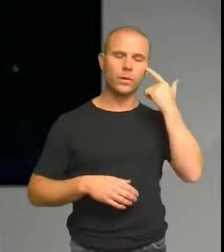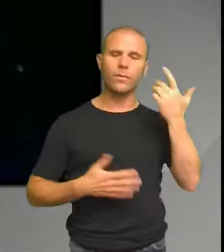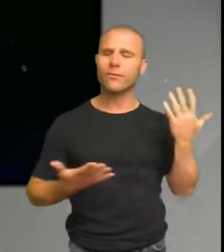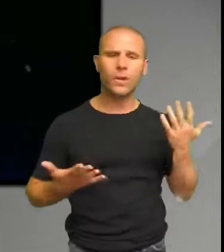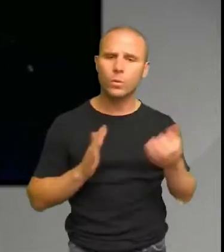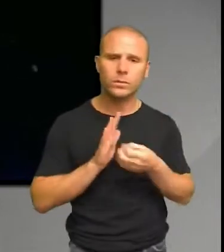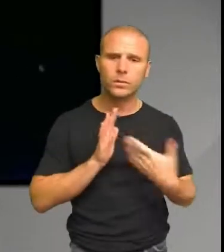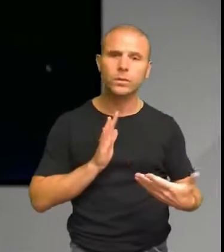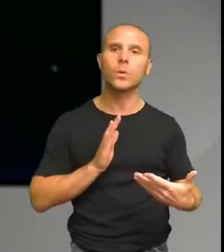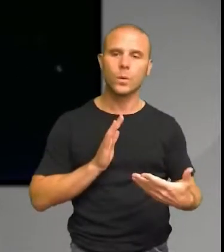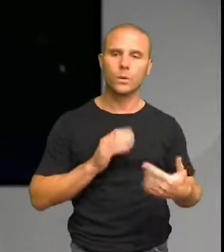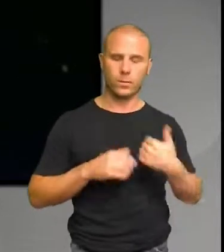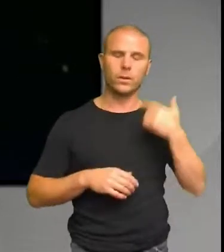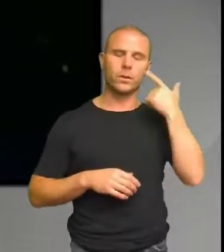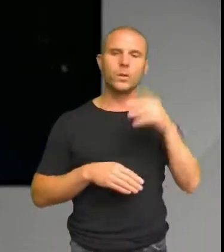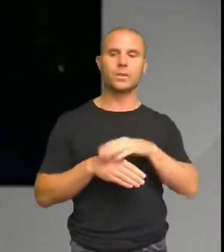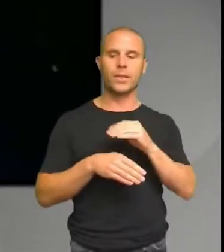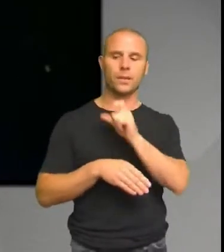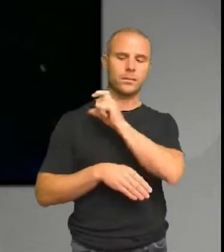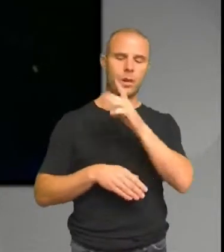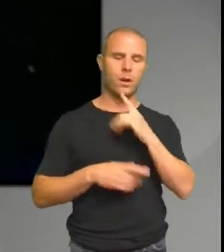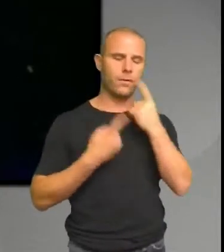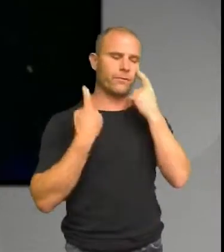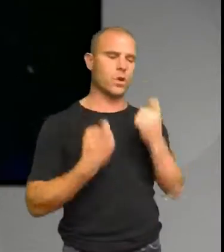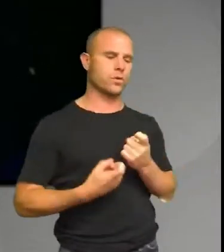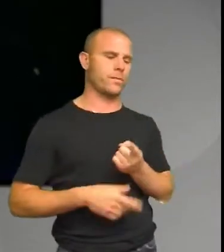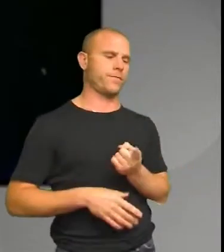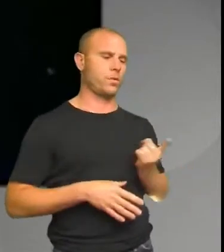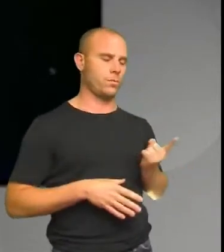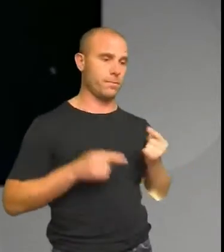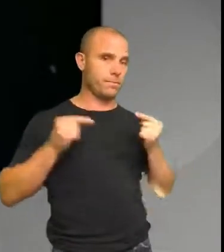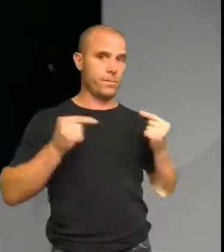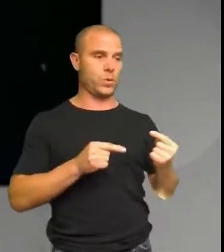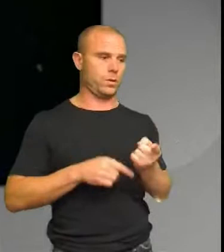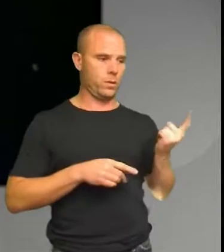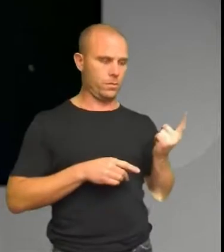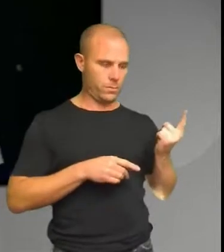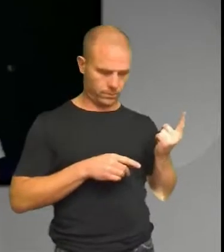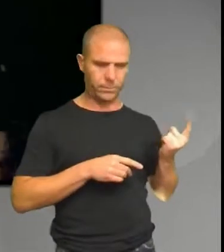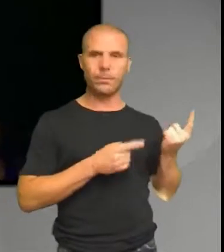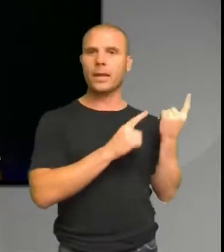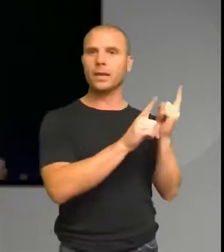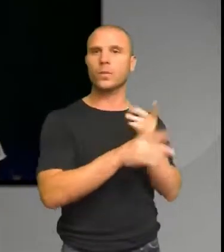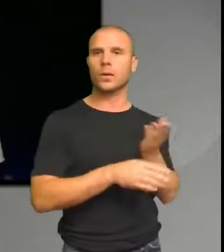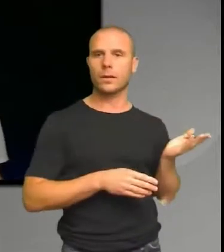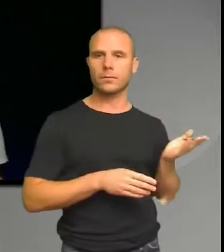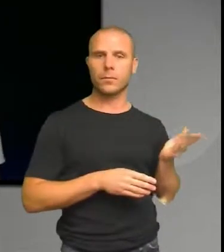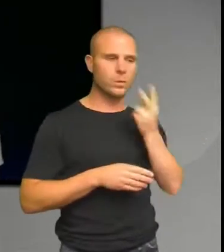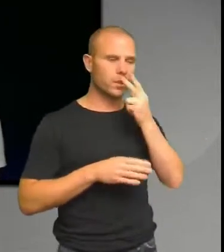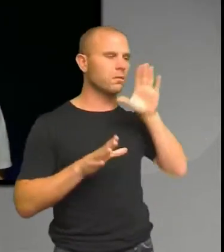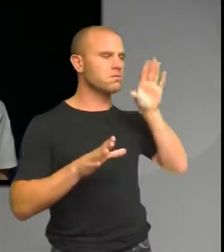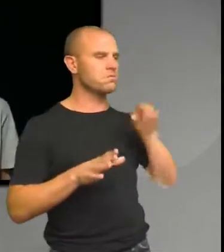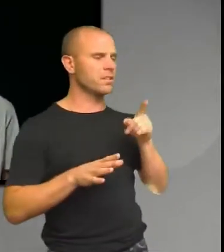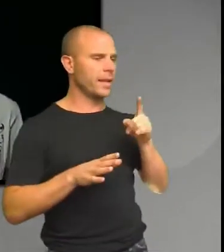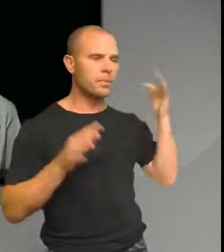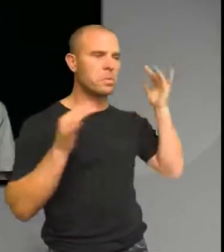på för att svenskar har fördomar mot dessa människor och ser den som ett problem istället